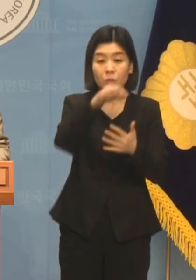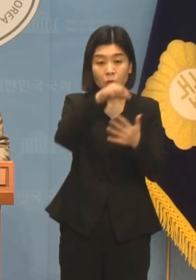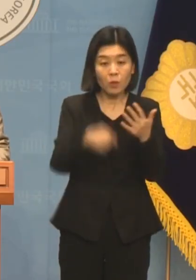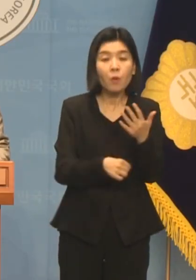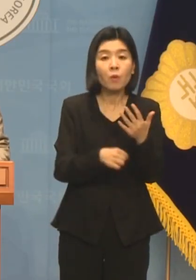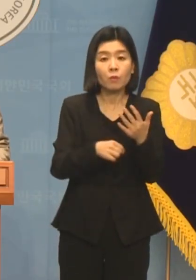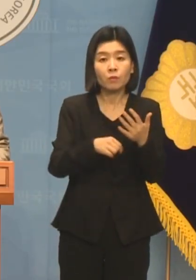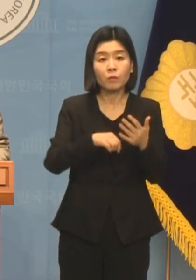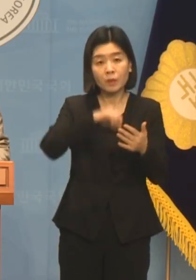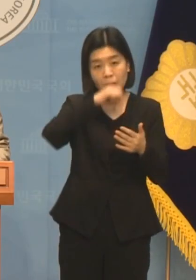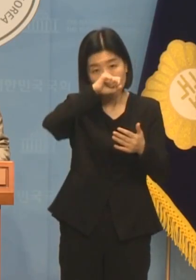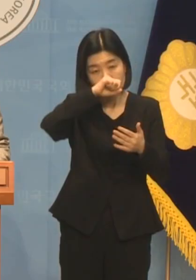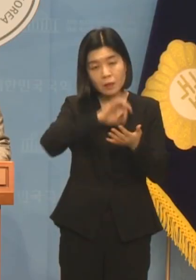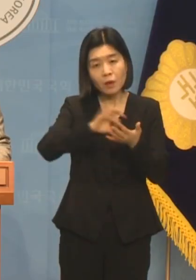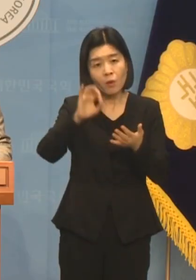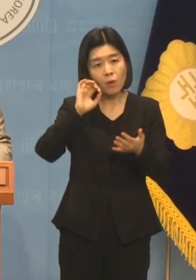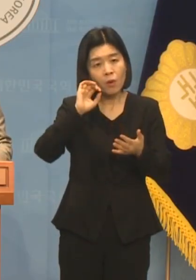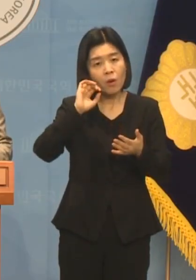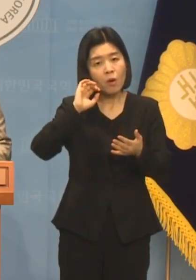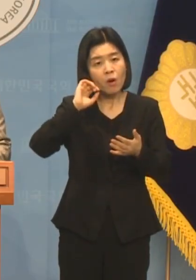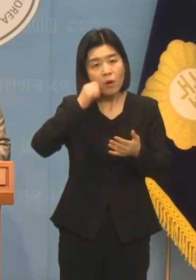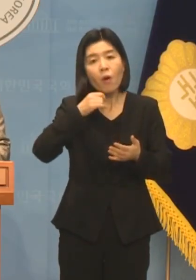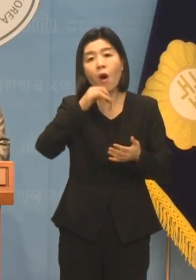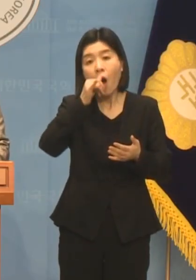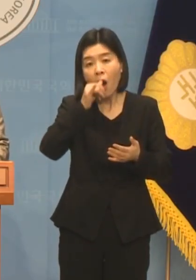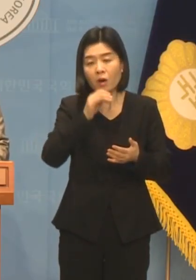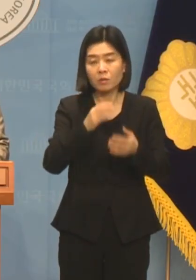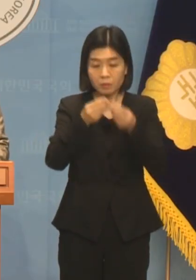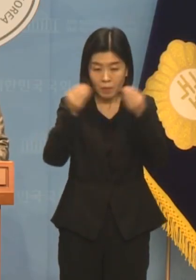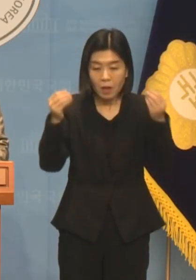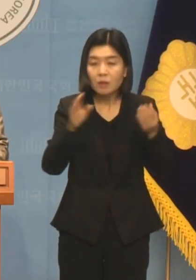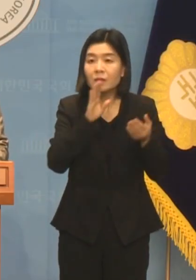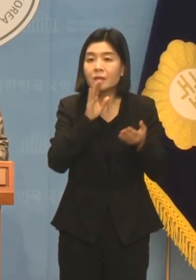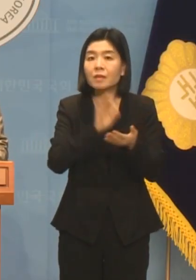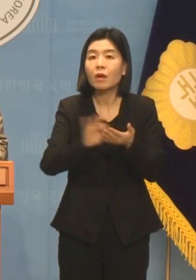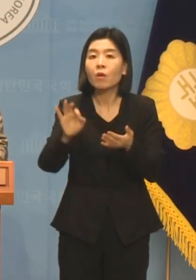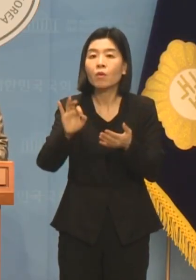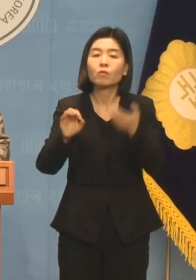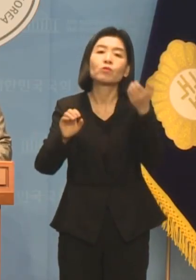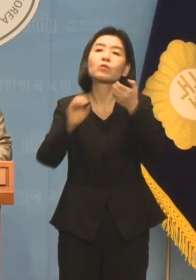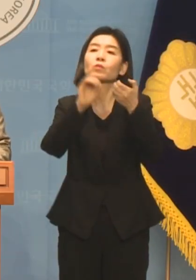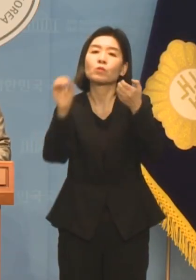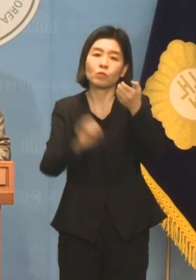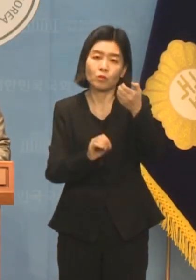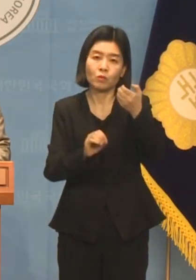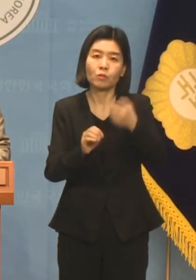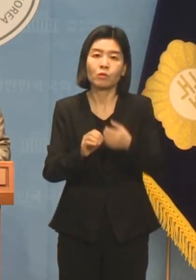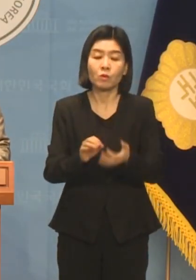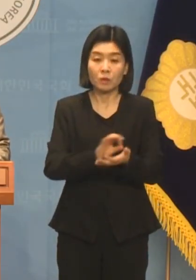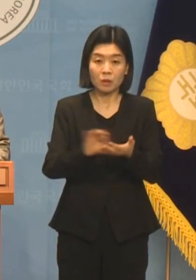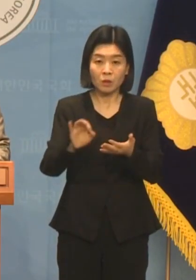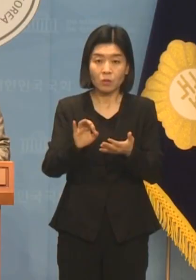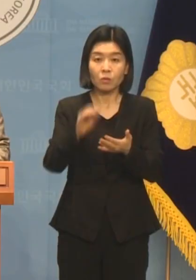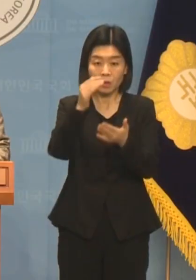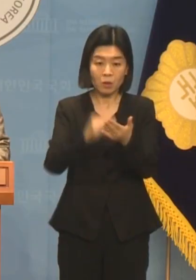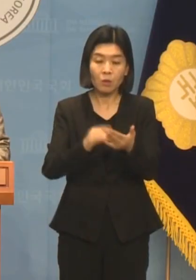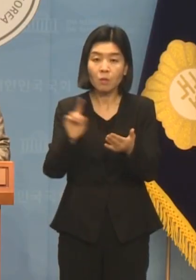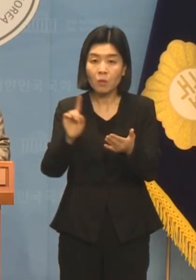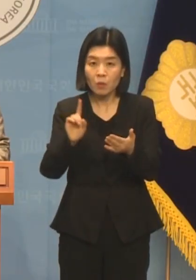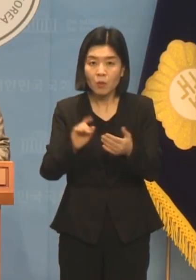있었다고 이렇게 기술하고 있습니다만 실제 예산 집행률은 90%였으며 주요 사용 내역을